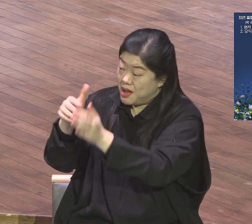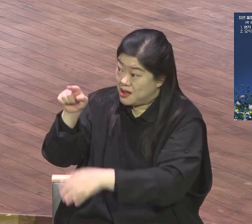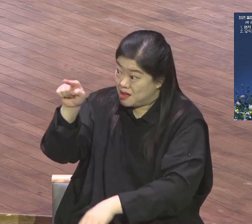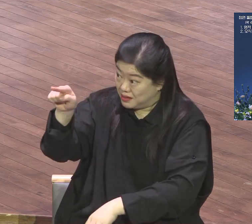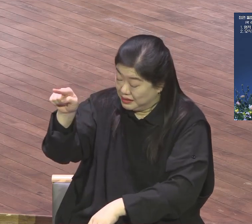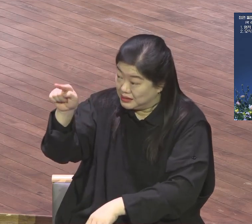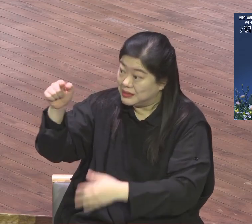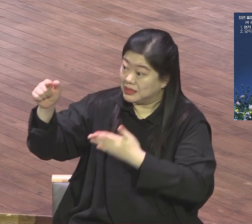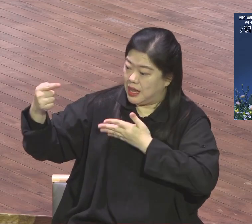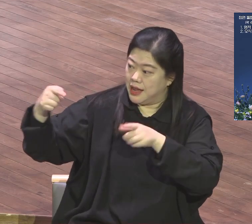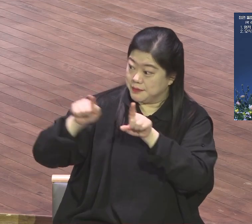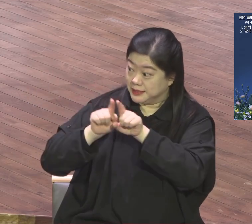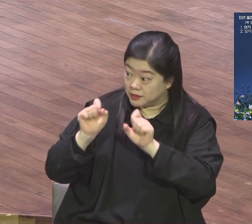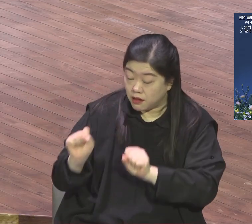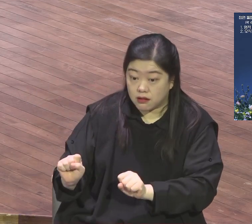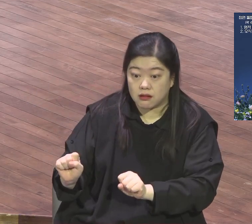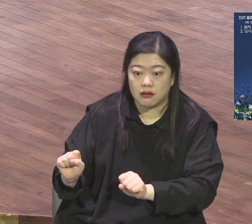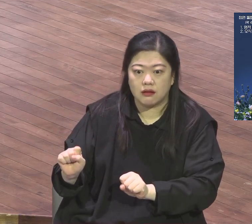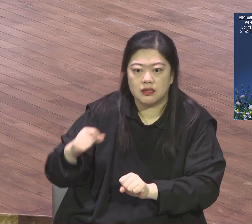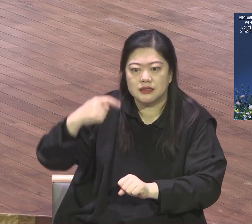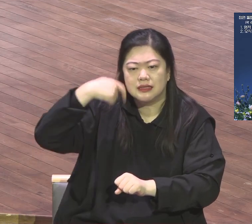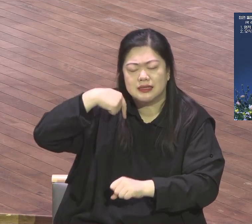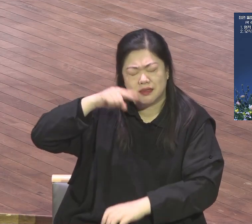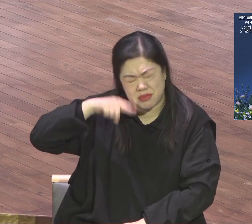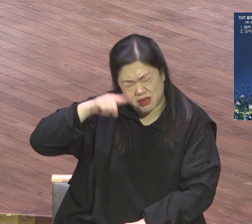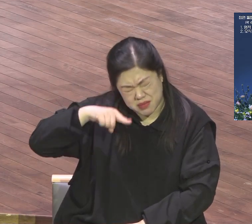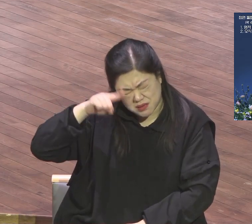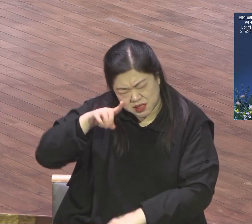누려야 돼요. 응? 항상 누려야 돼요.